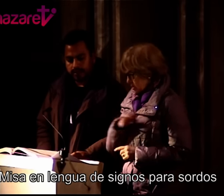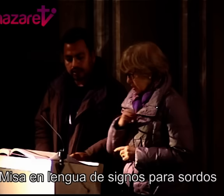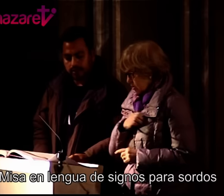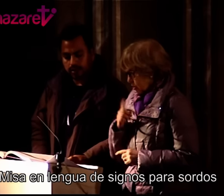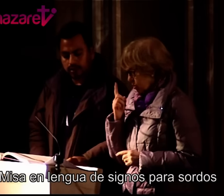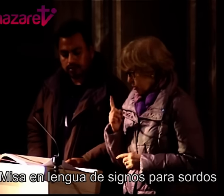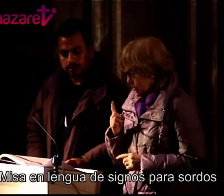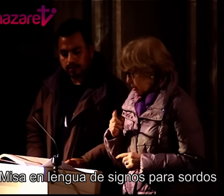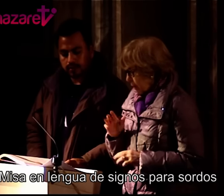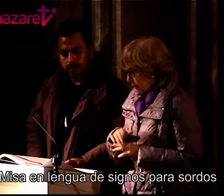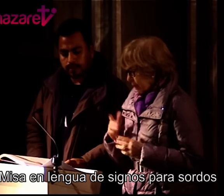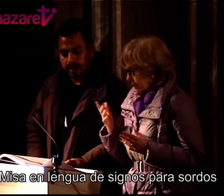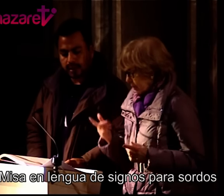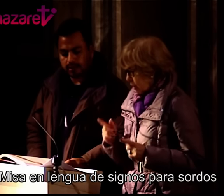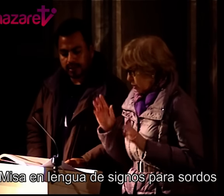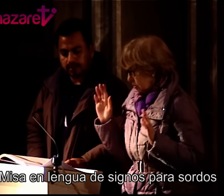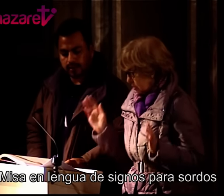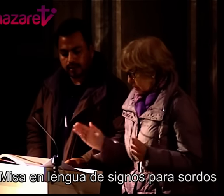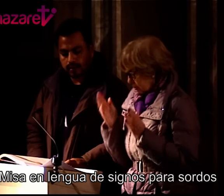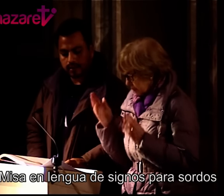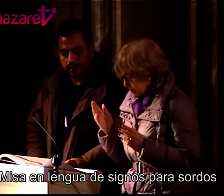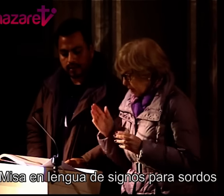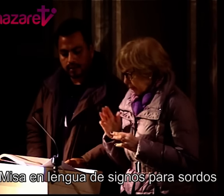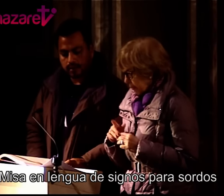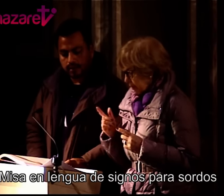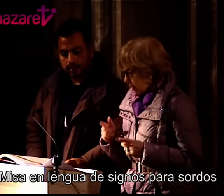Pido al Señor Dios para que lo salve,